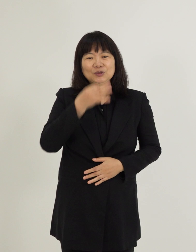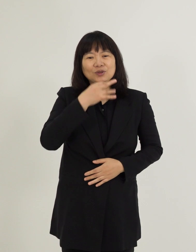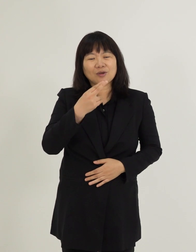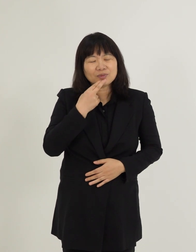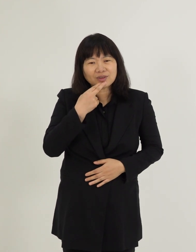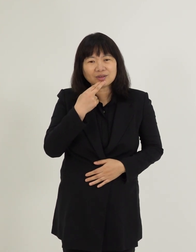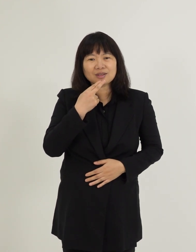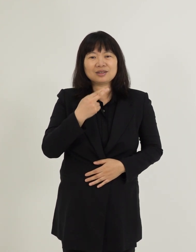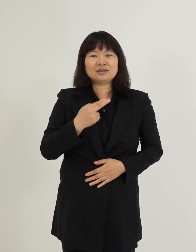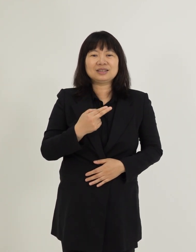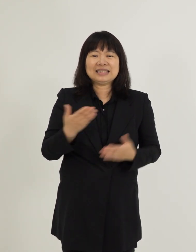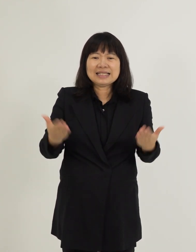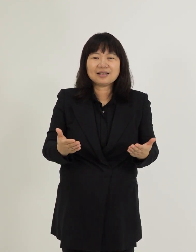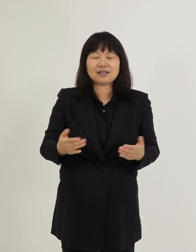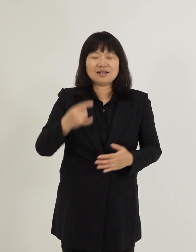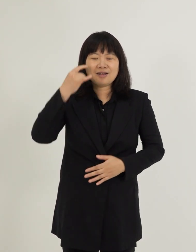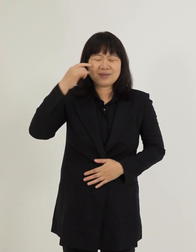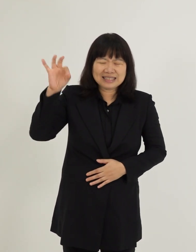일.